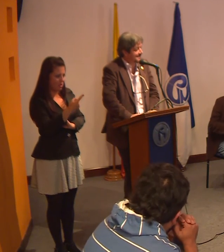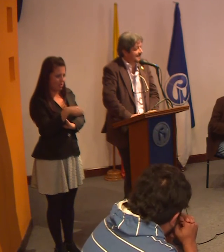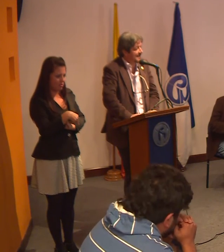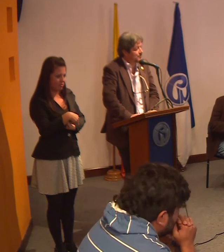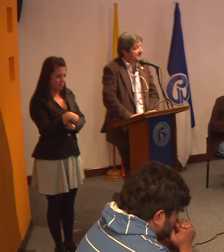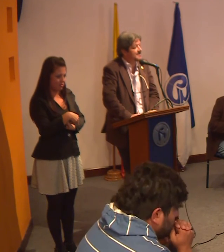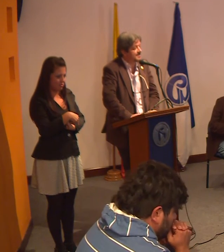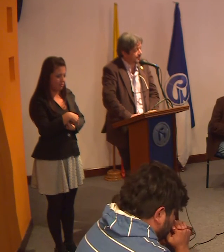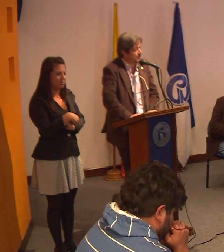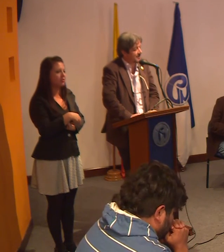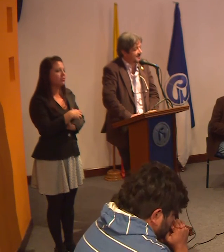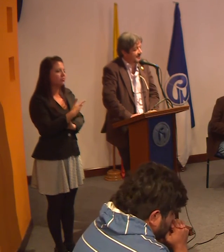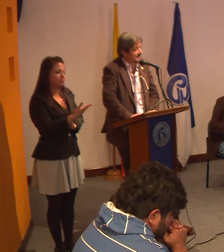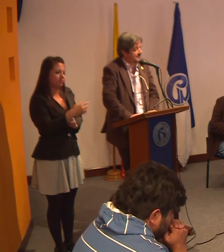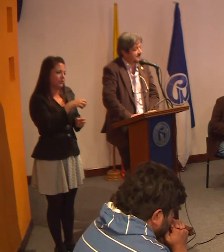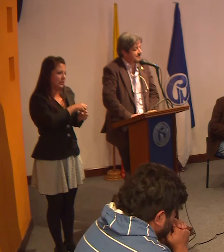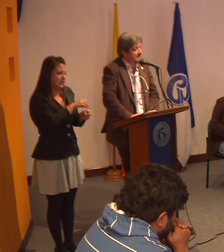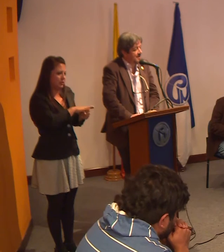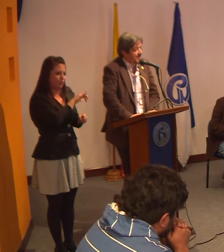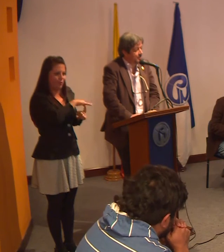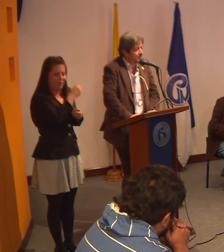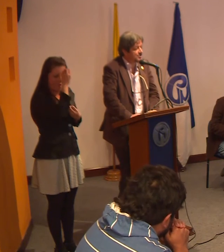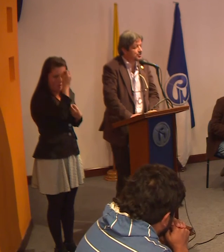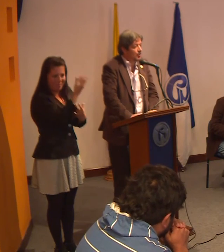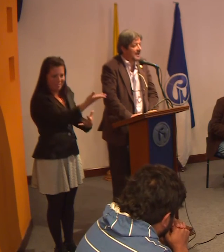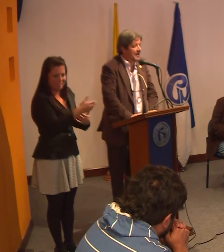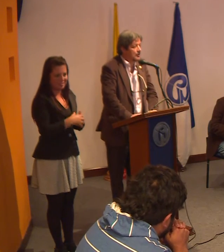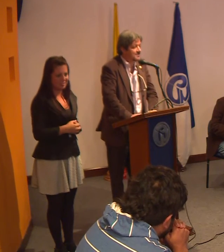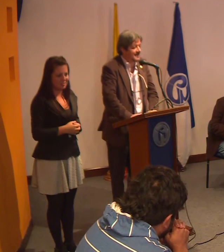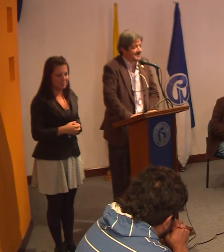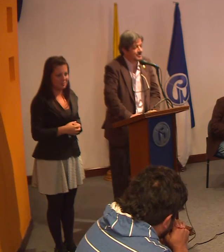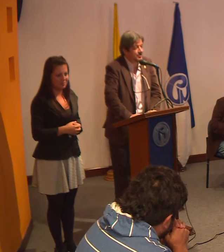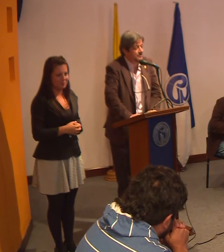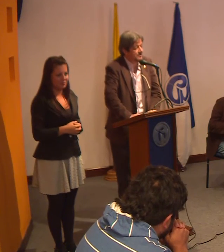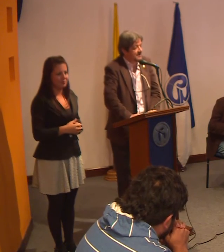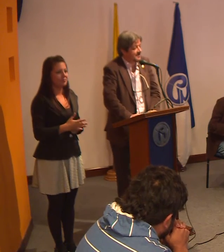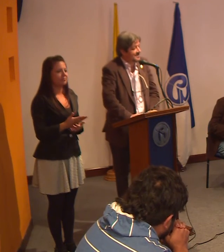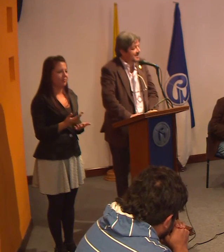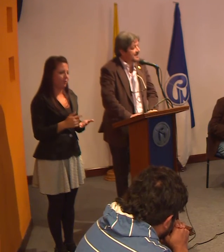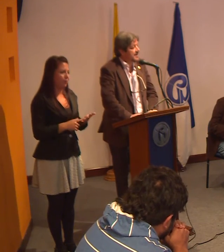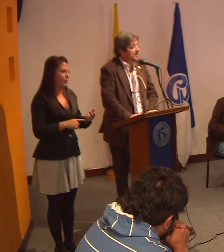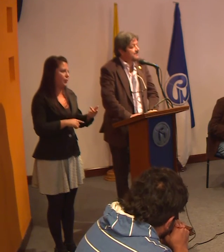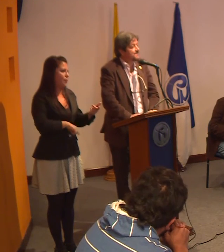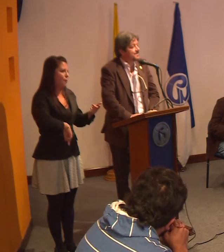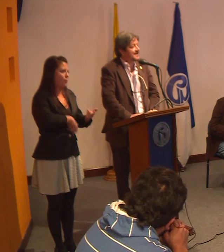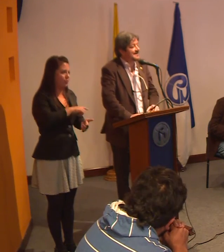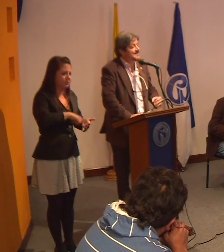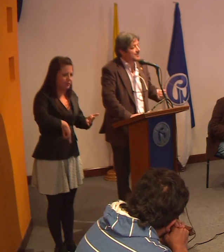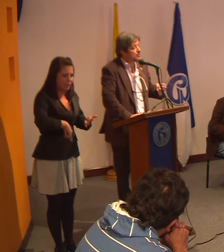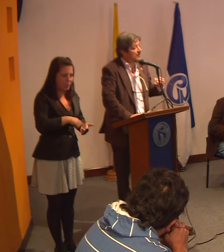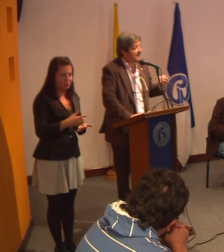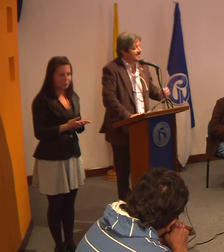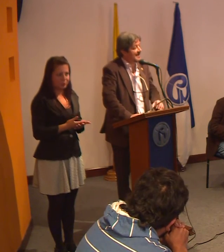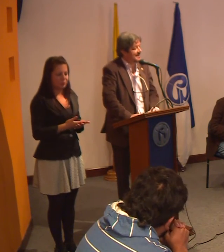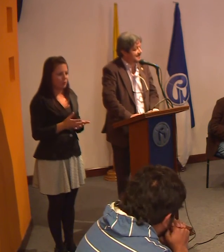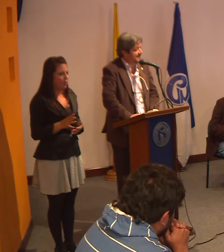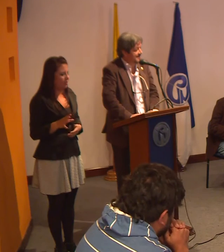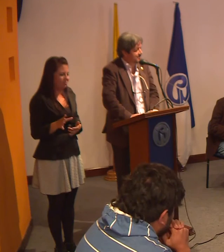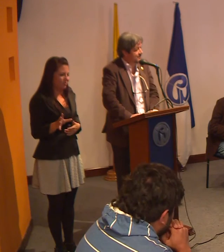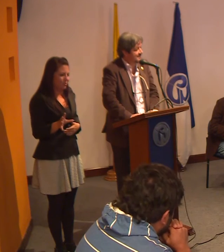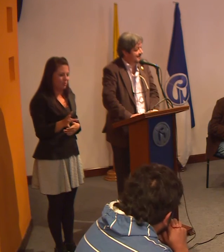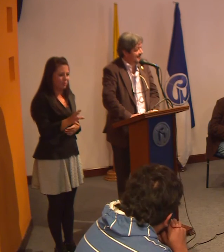territoriales, en este caso el Distrito Capital. Entonces toda la contratación tiene que estar sujeta